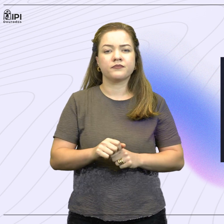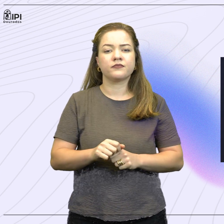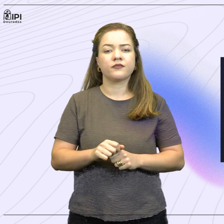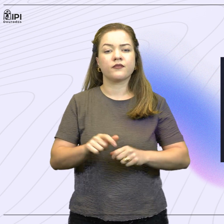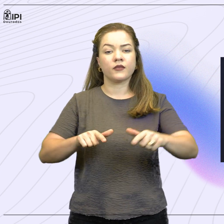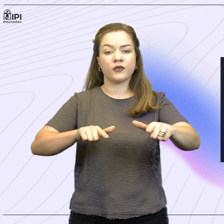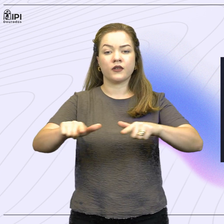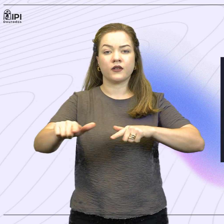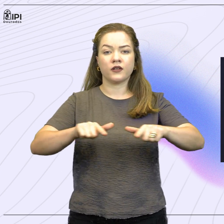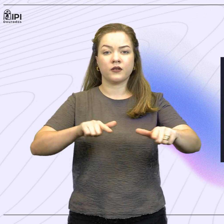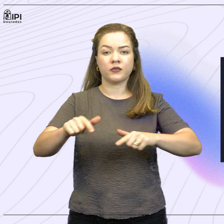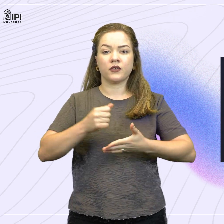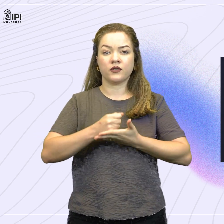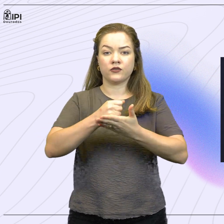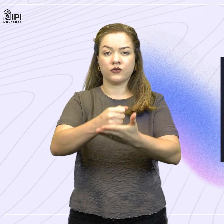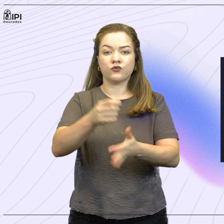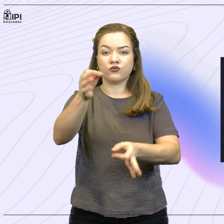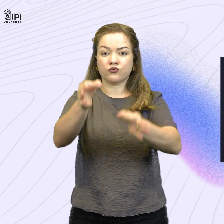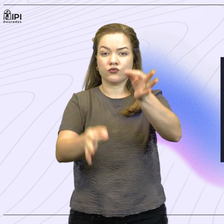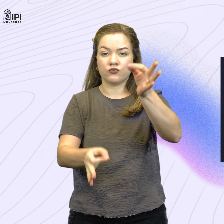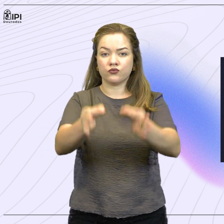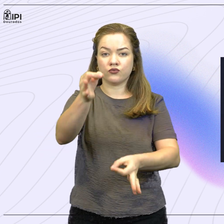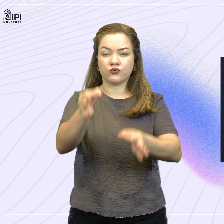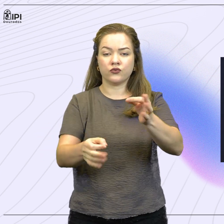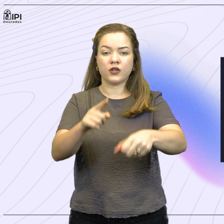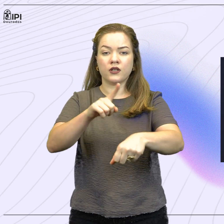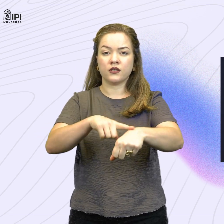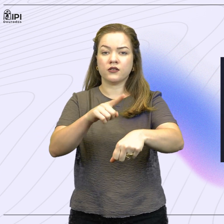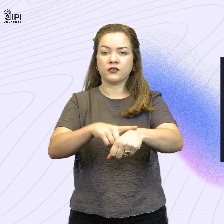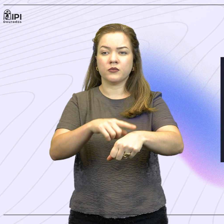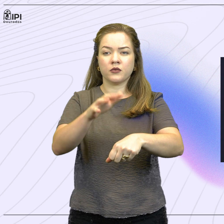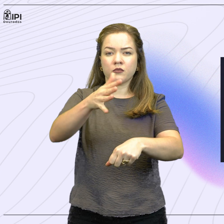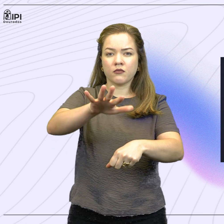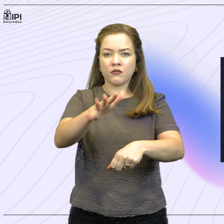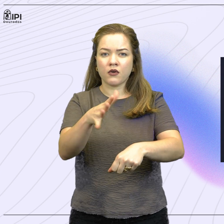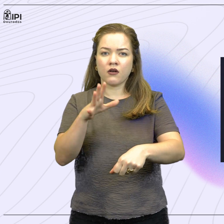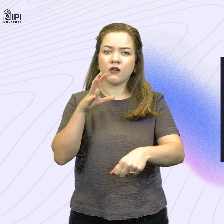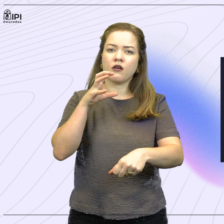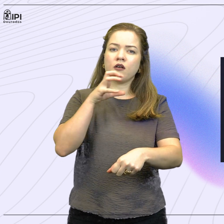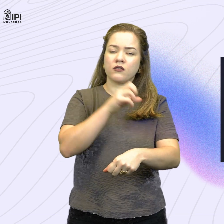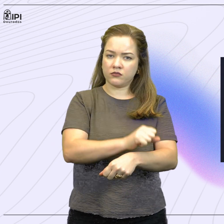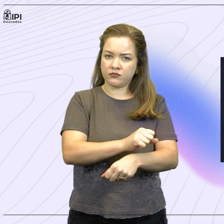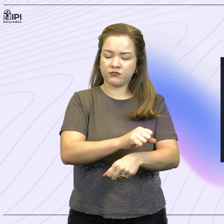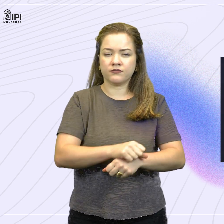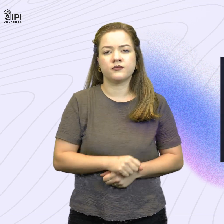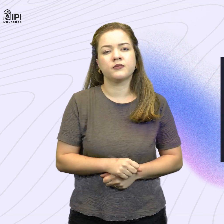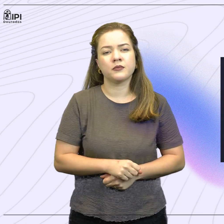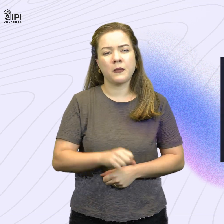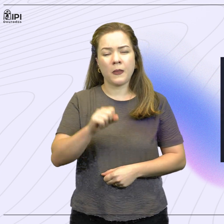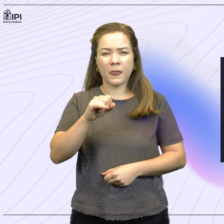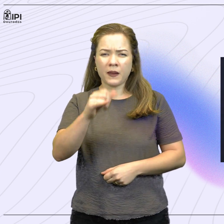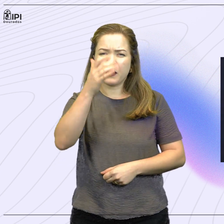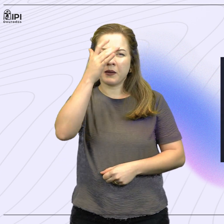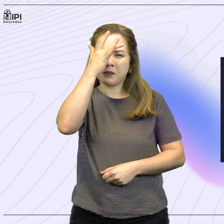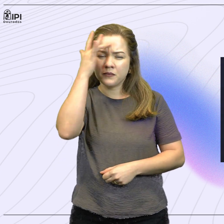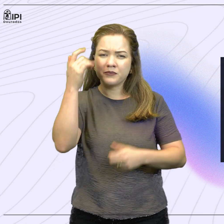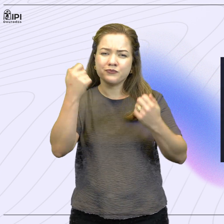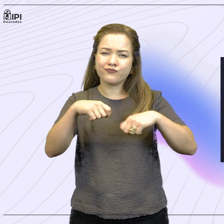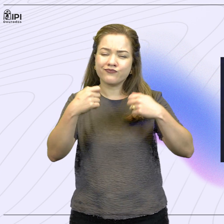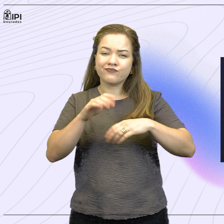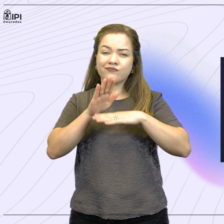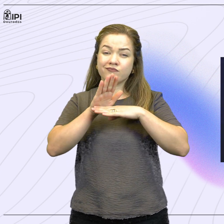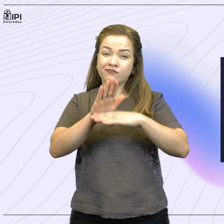prestar um serviço jurisdicional em tempo razoável. Então, para quem tem uma demanda judicial,